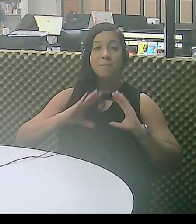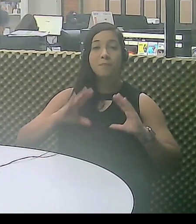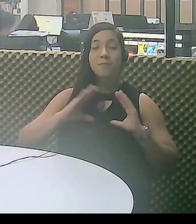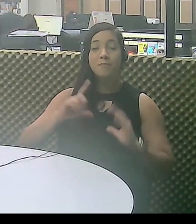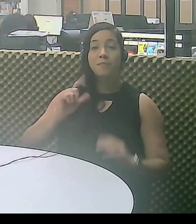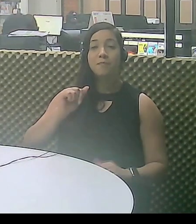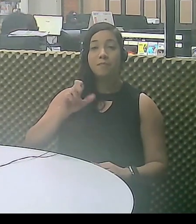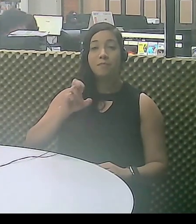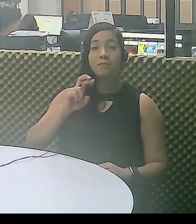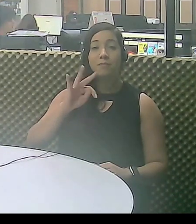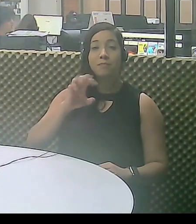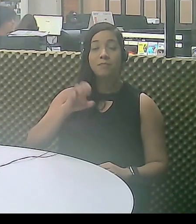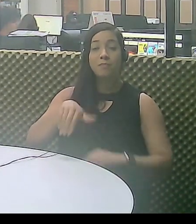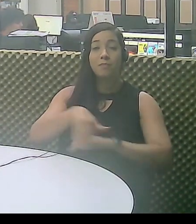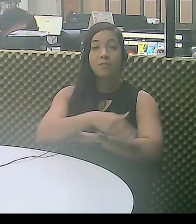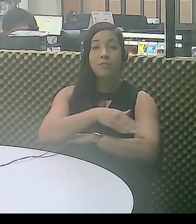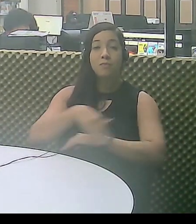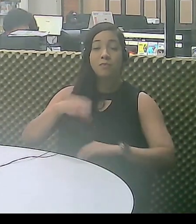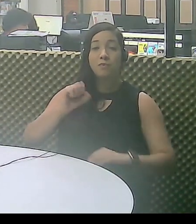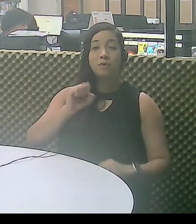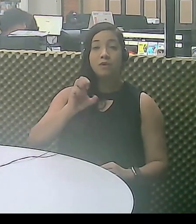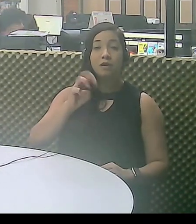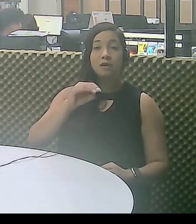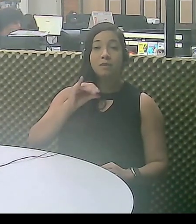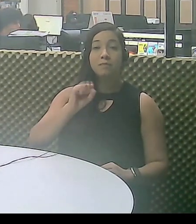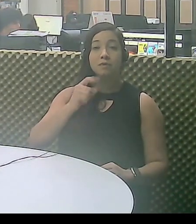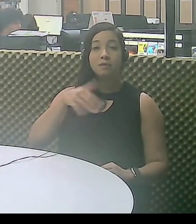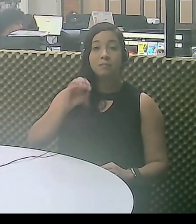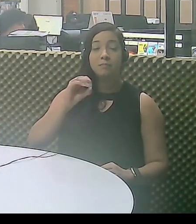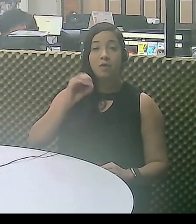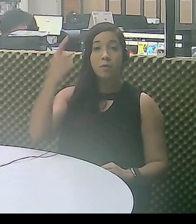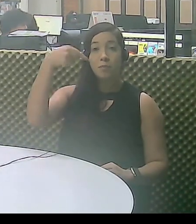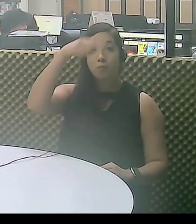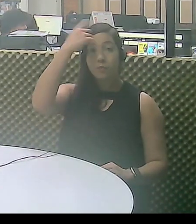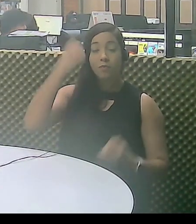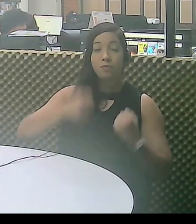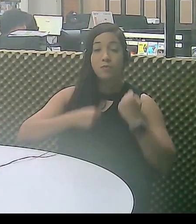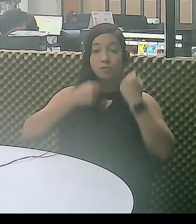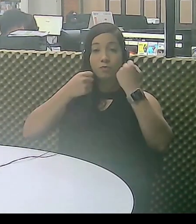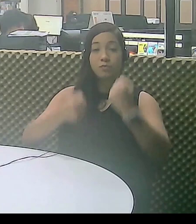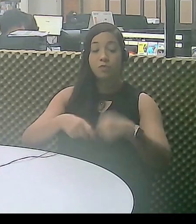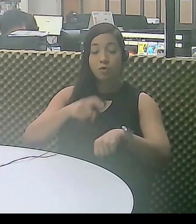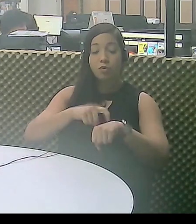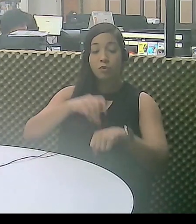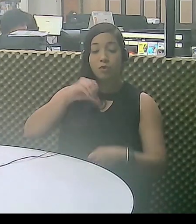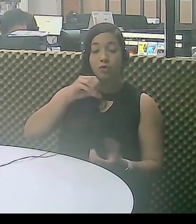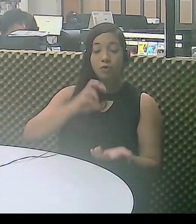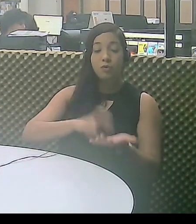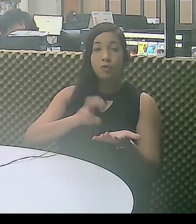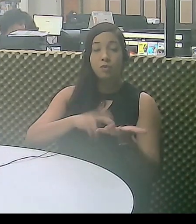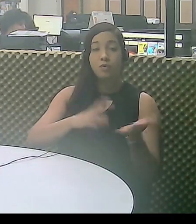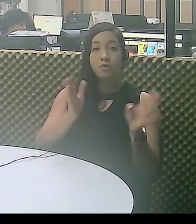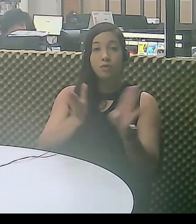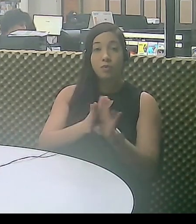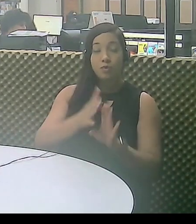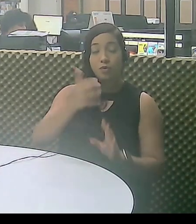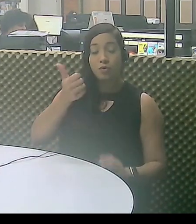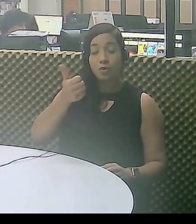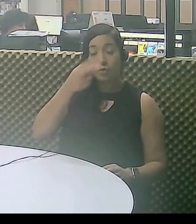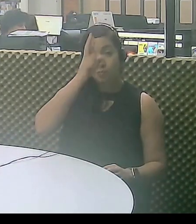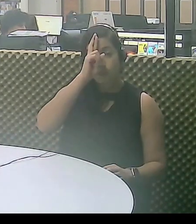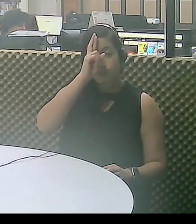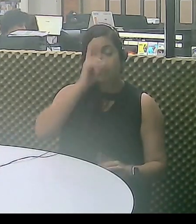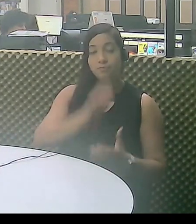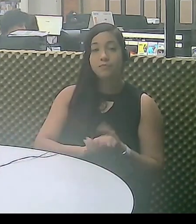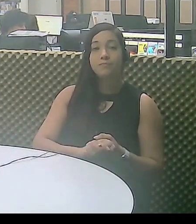Carrijo, localizada na Avenida Semi Simão, no bairro São Jorge, das 9 da manhã ao meio-dia. No setor sul